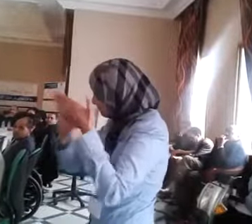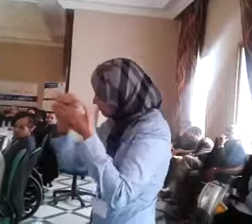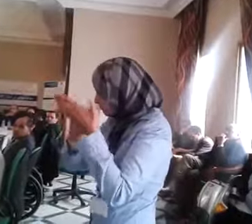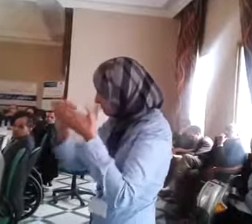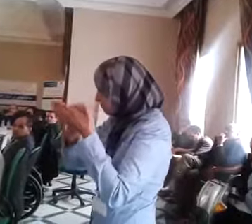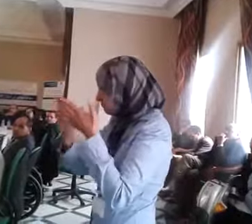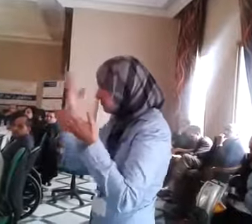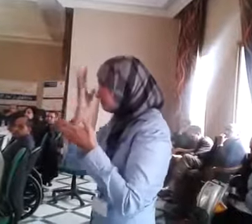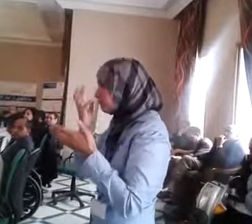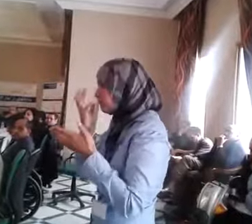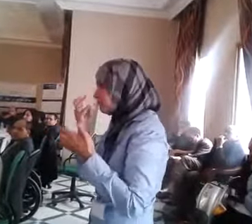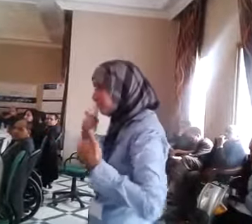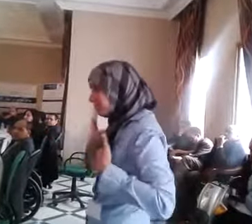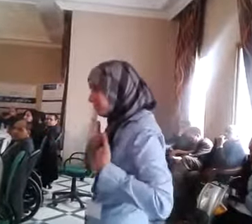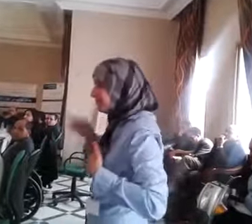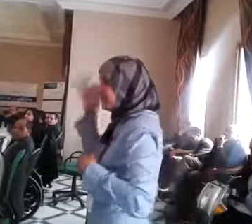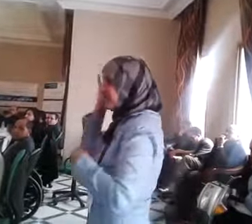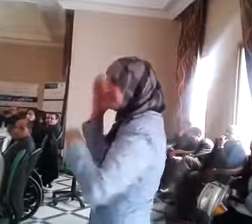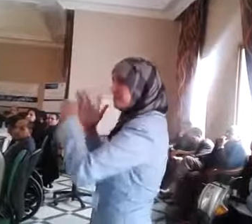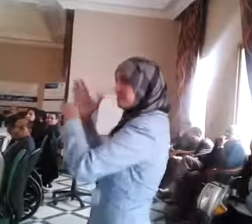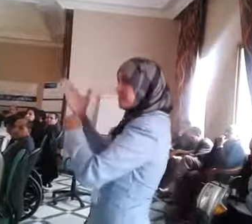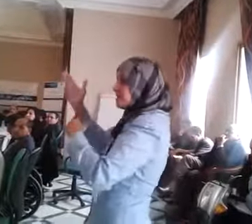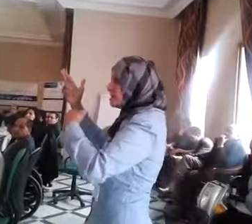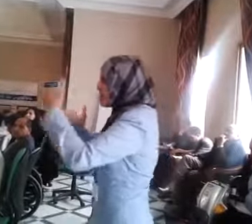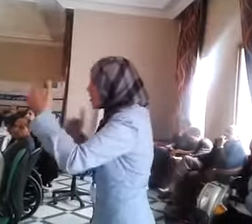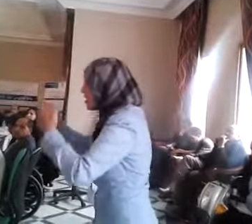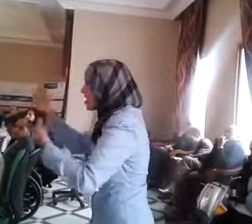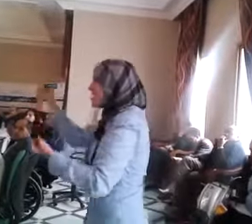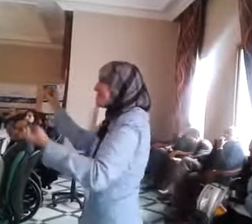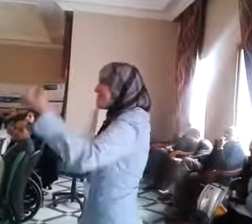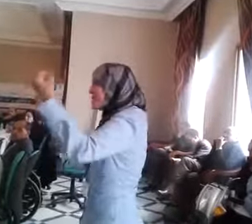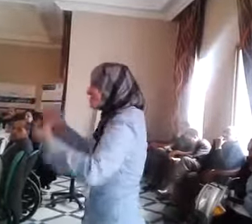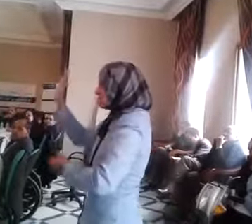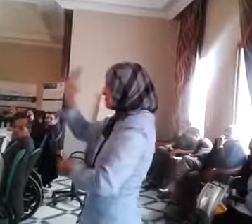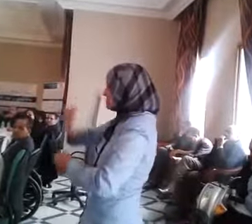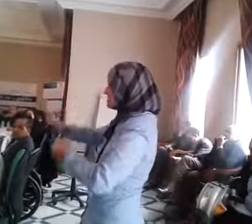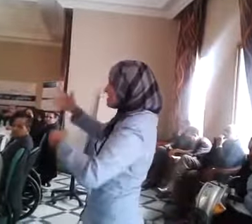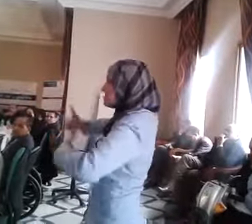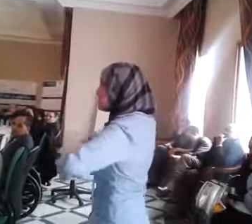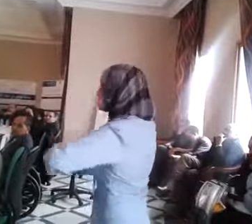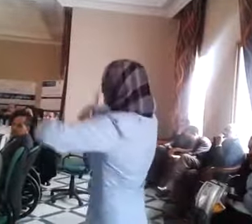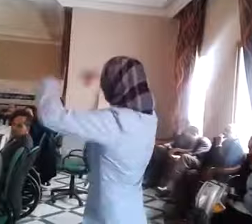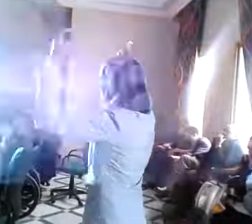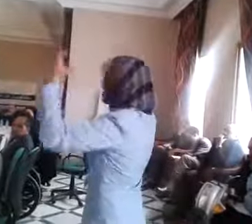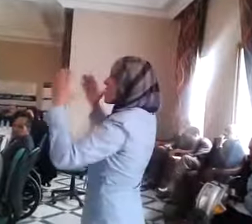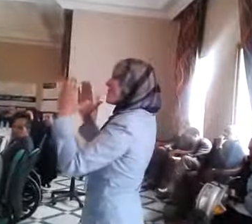كثيرة في وجهة خصوصا من الأشخاص الصوم مثل في الناس